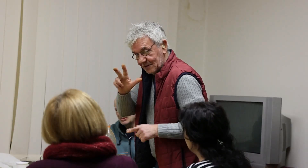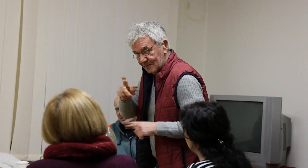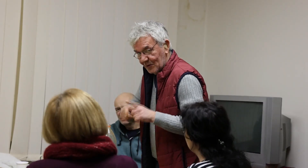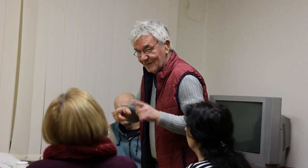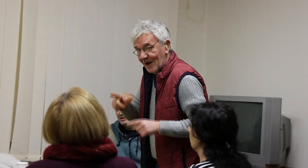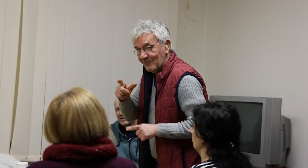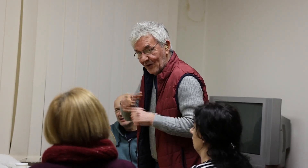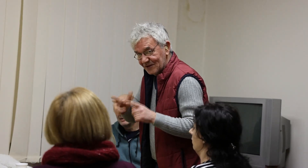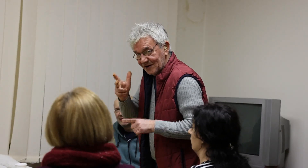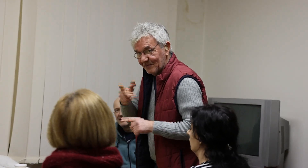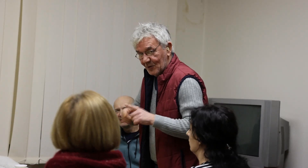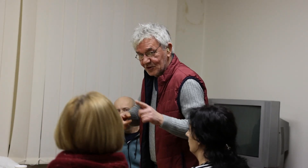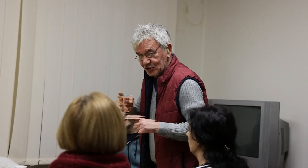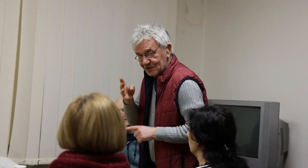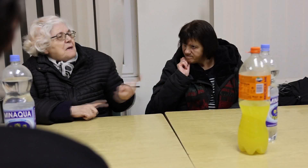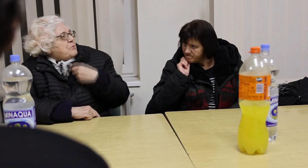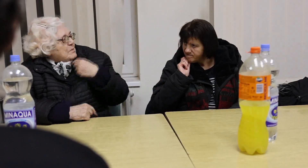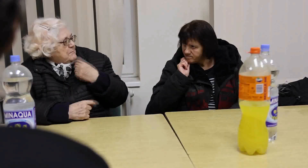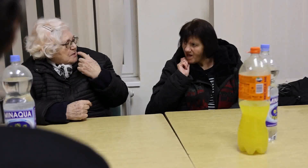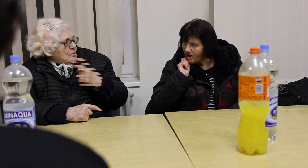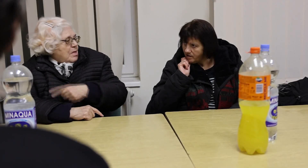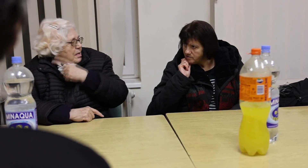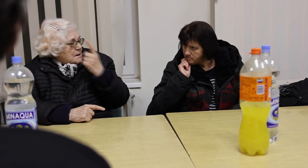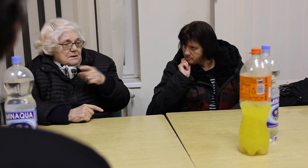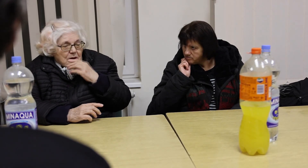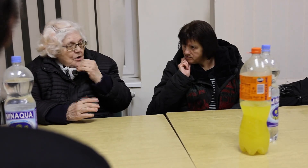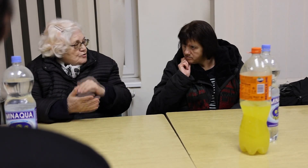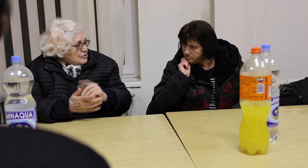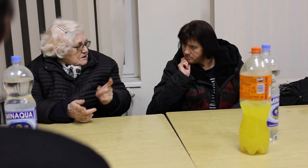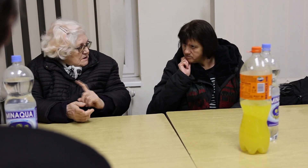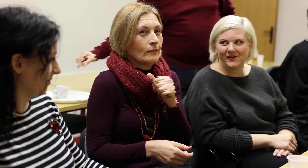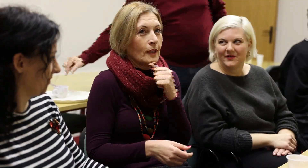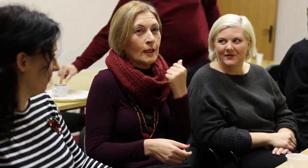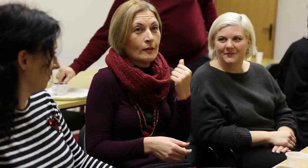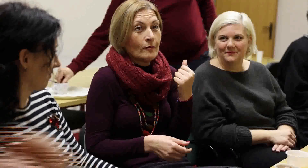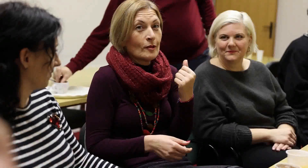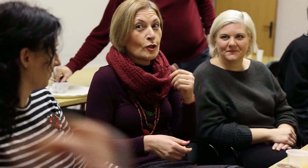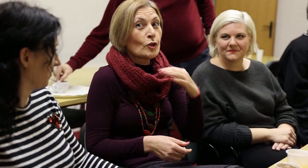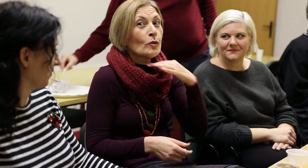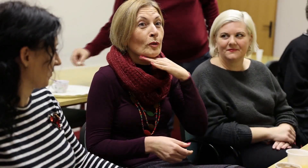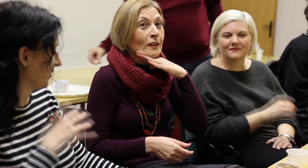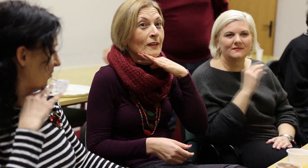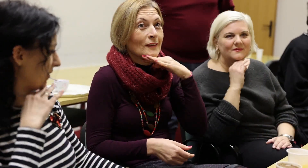helyi közösség termében most először vettek részt ezen a találkozón a kurzus résztvevői is akik elsősorban